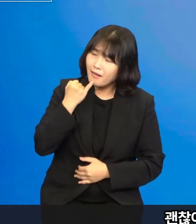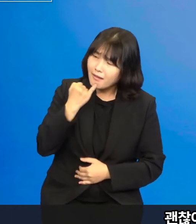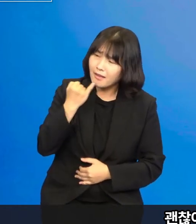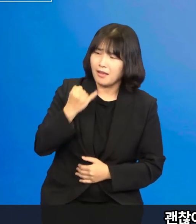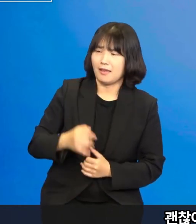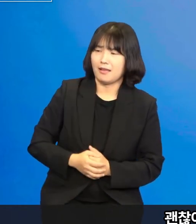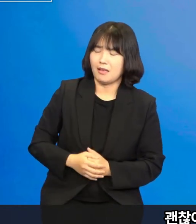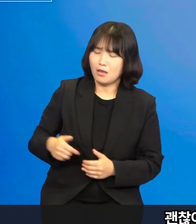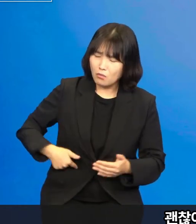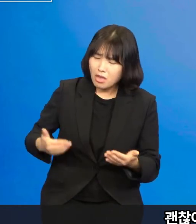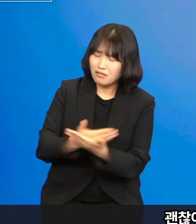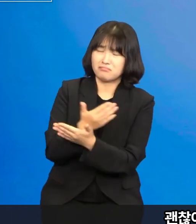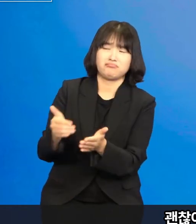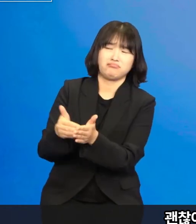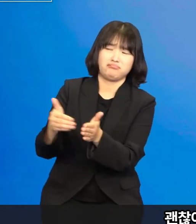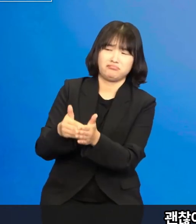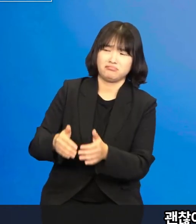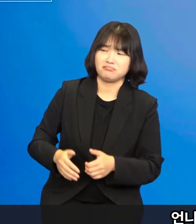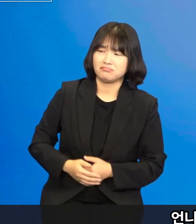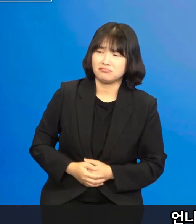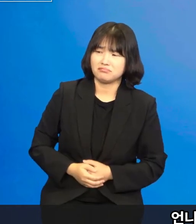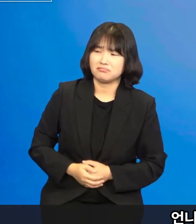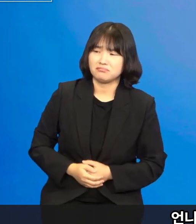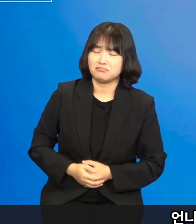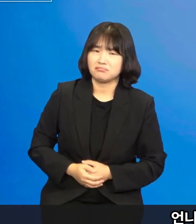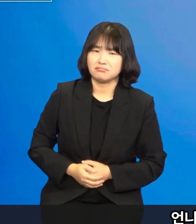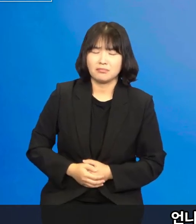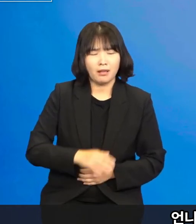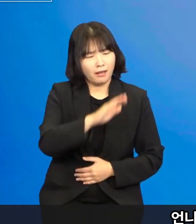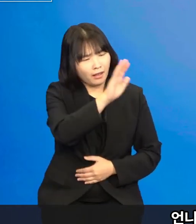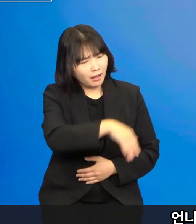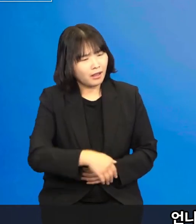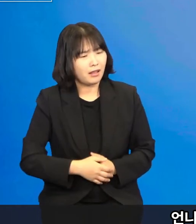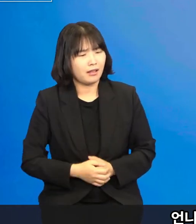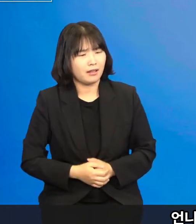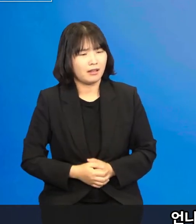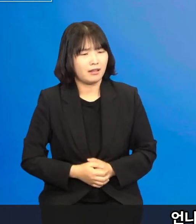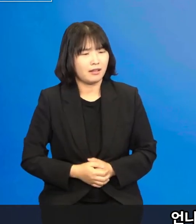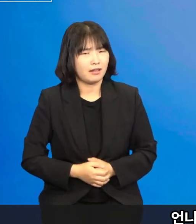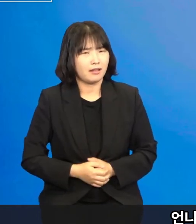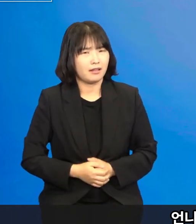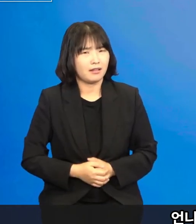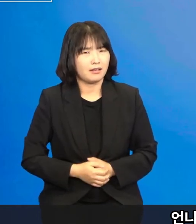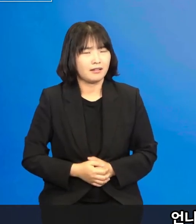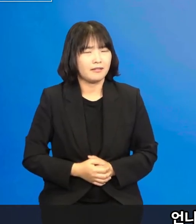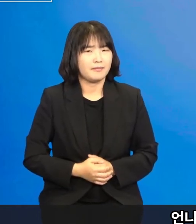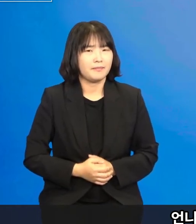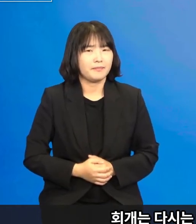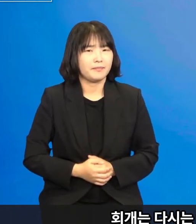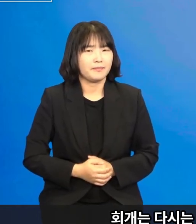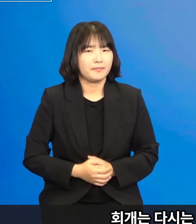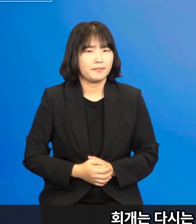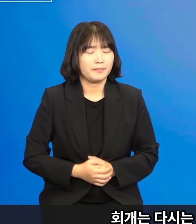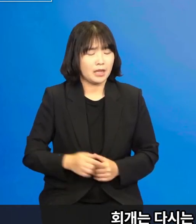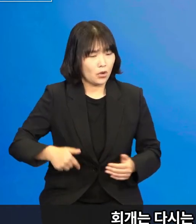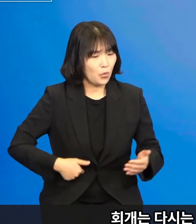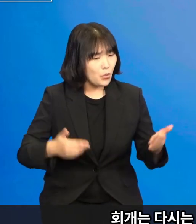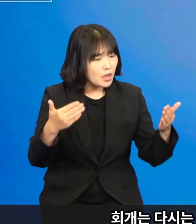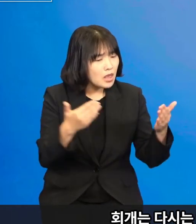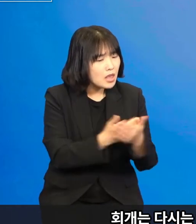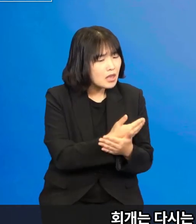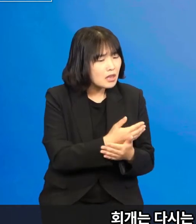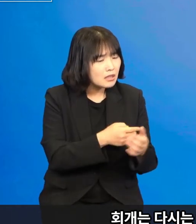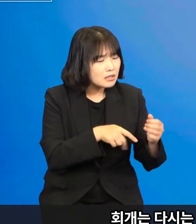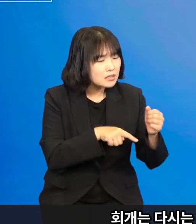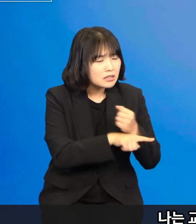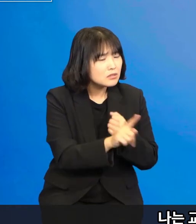괜찮아, 회개하면 돼. 언니, 김줄기요 언니, 이제 동생이 회개는 다시는